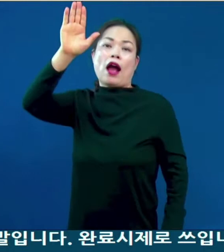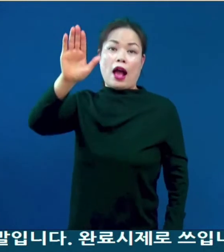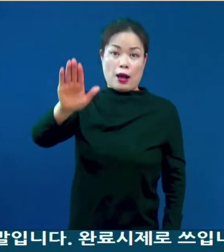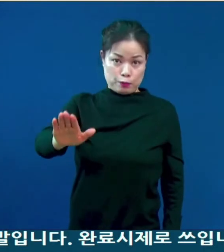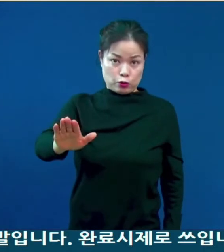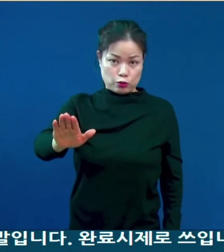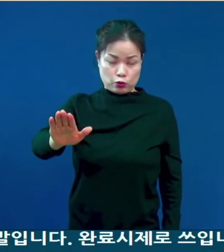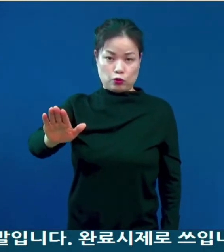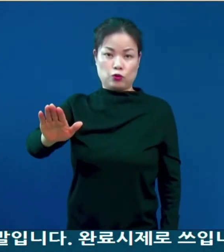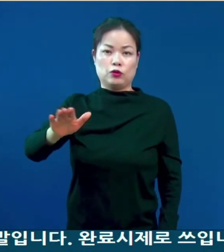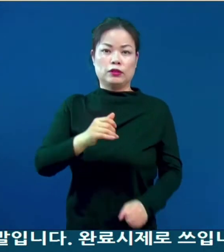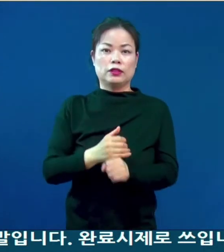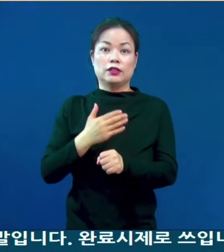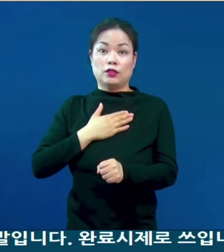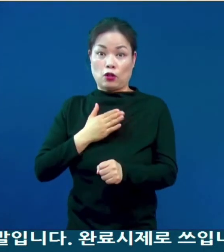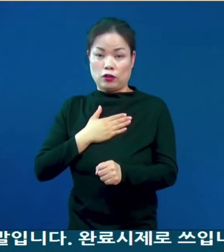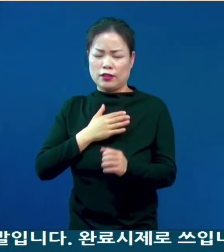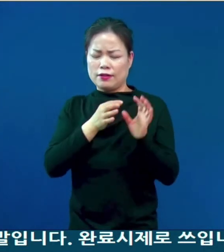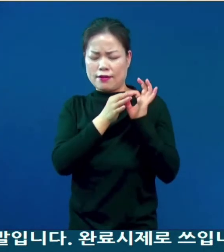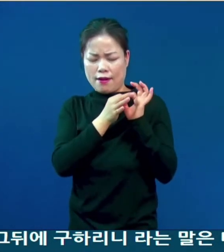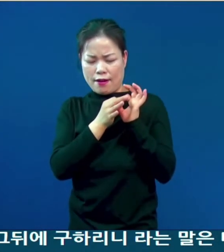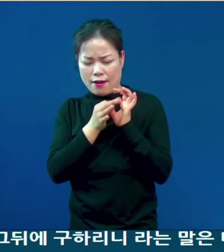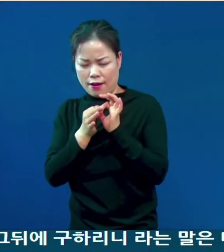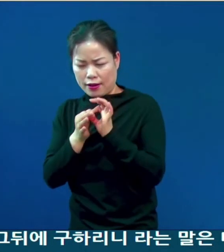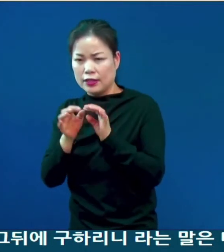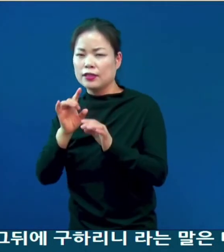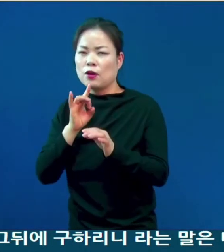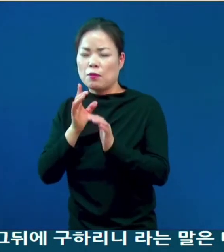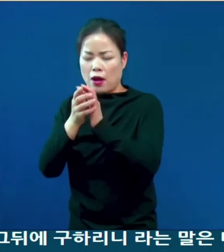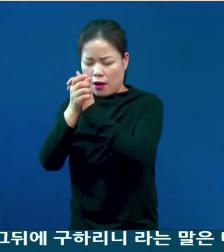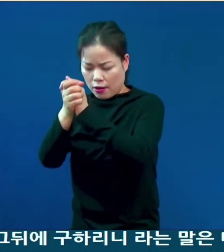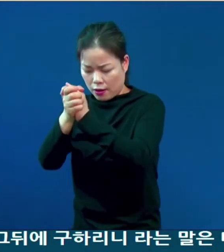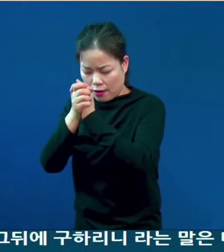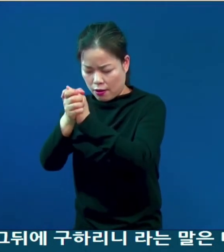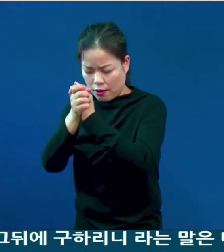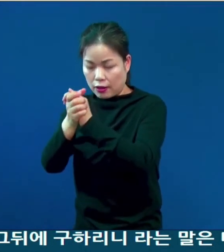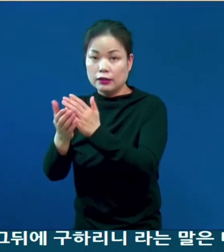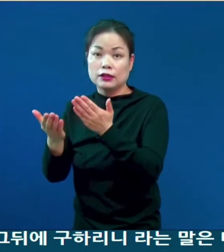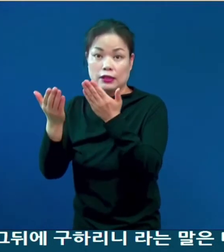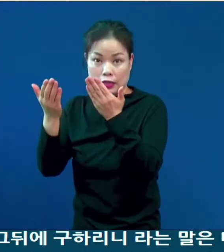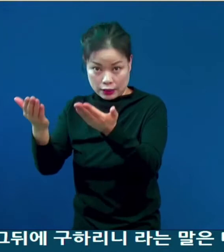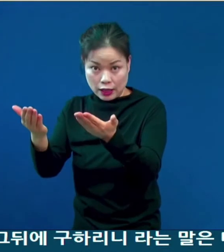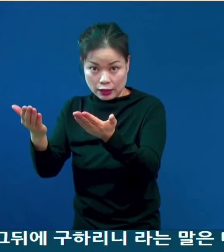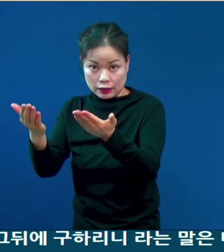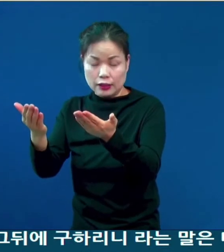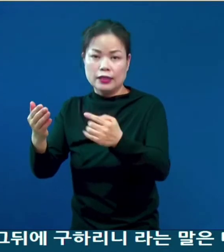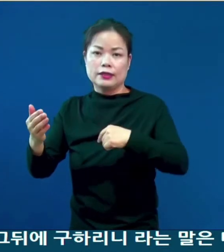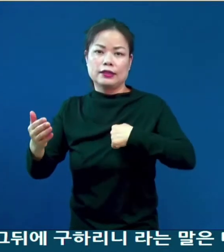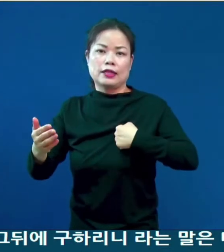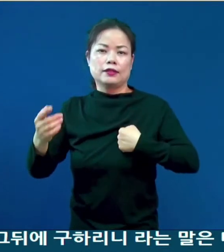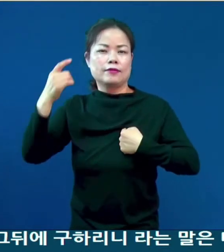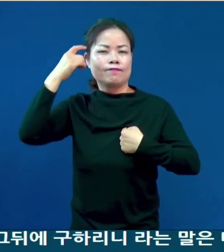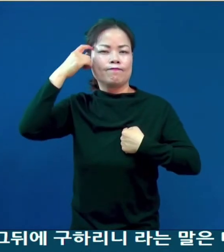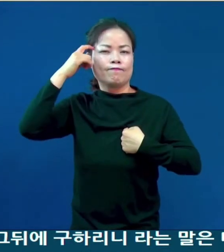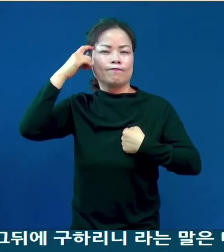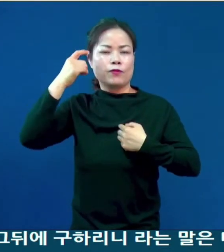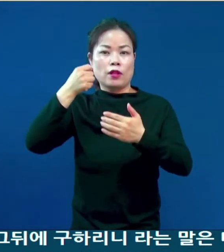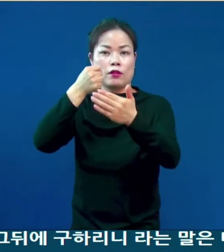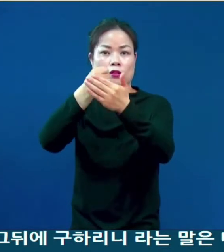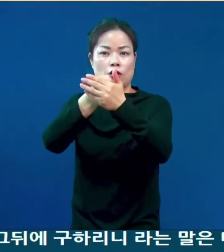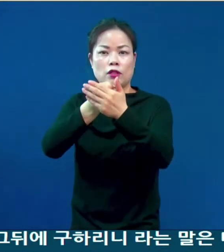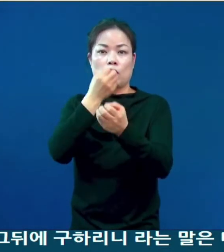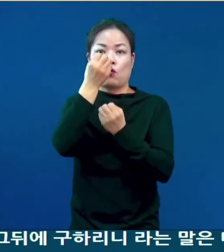앞으로도 미래에도 저는 계속해서 이것만 구하겠습니다라고 하는 자신의 의지와